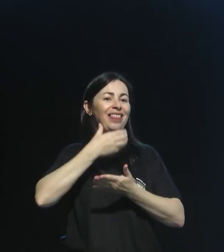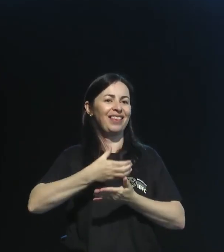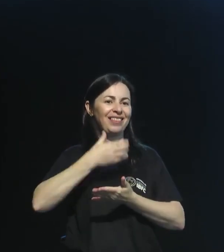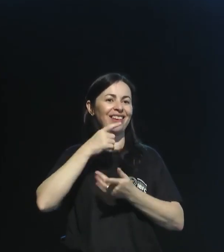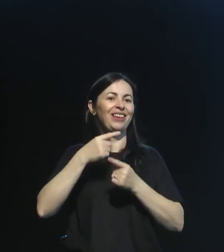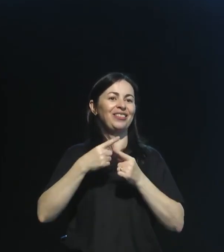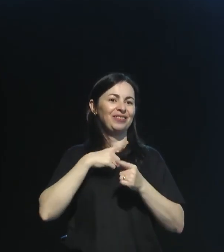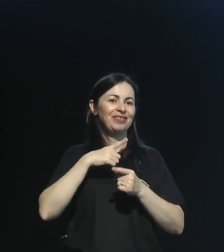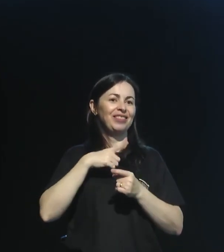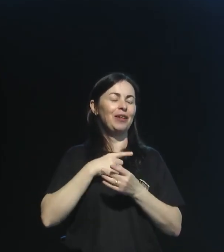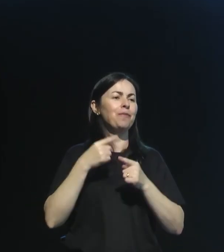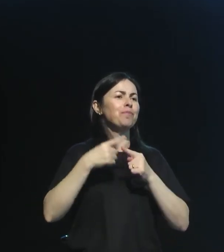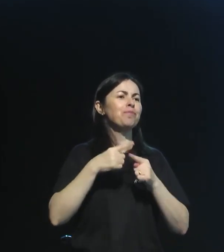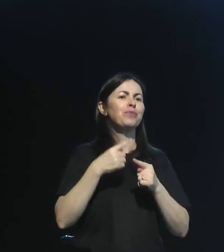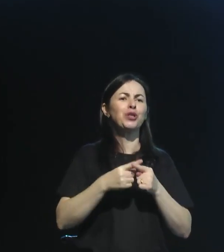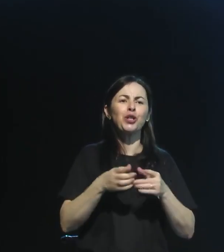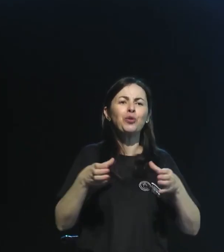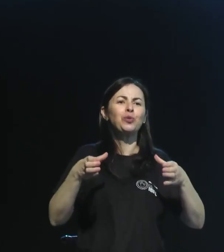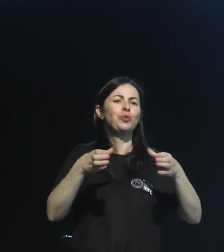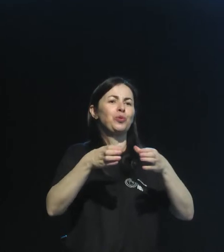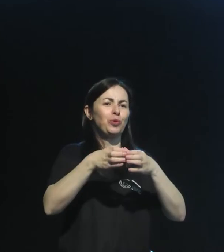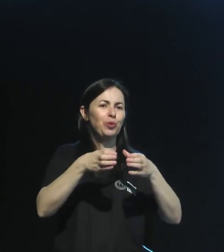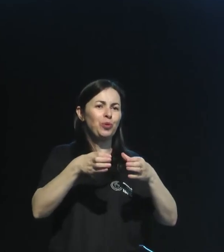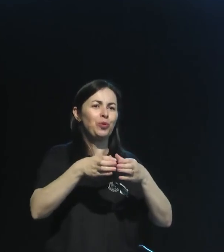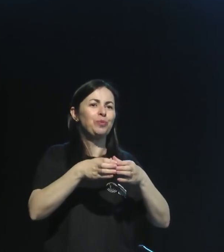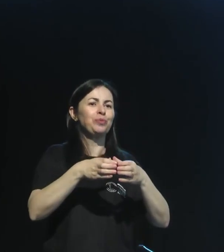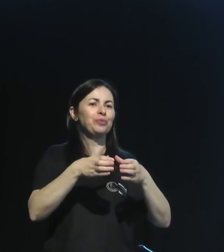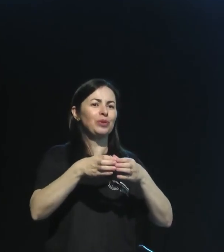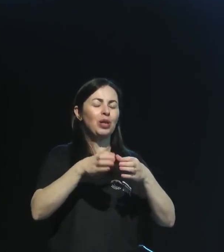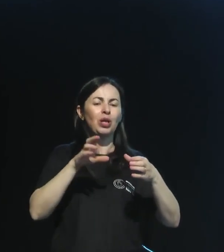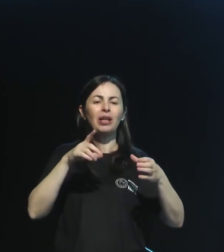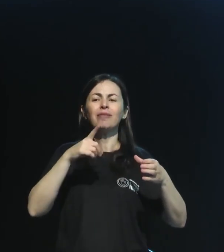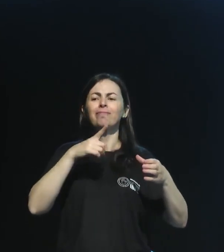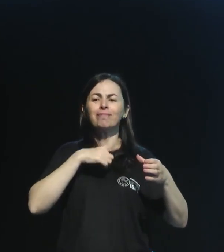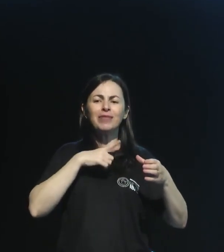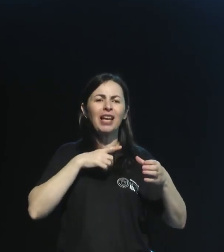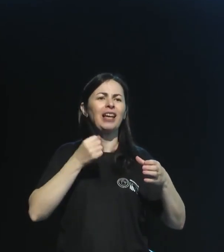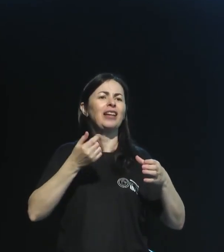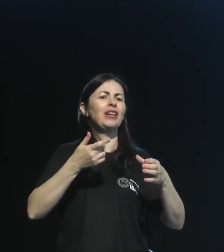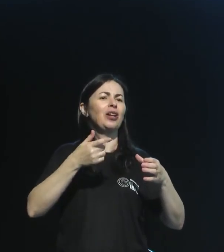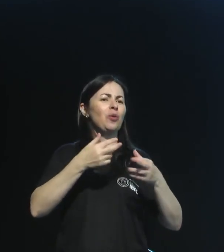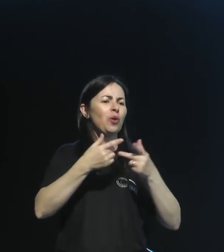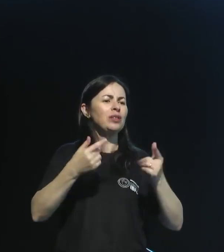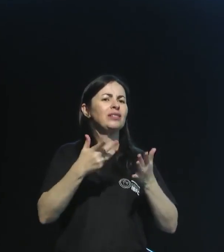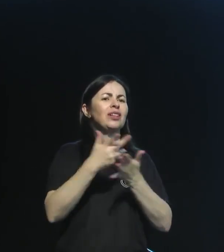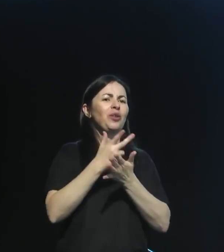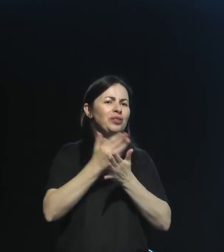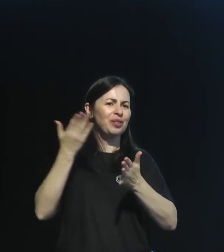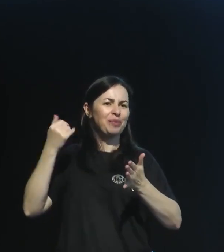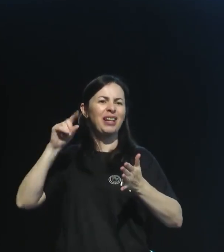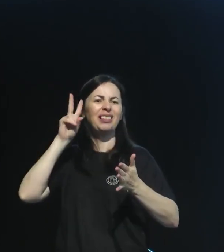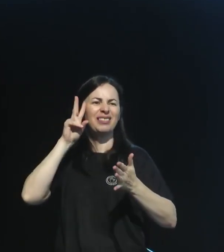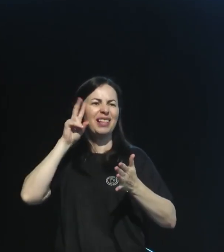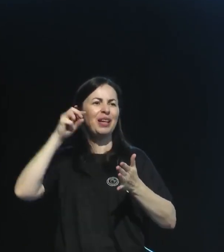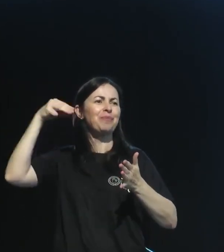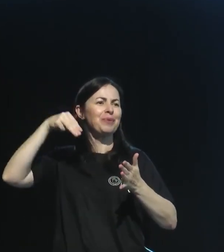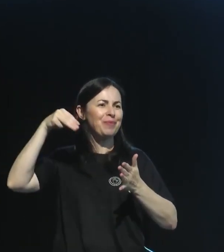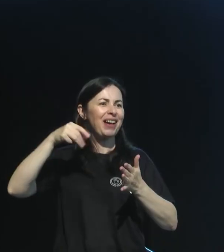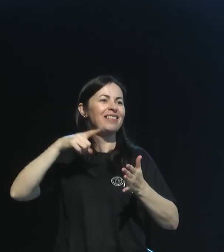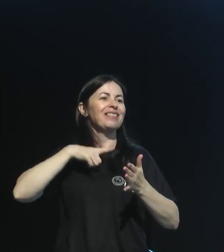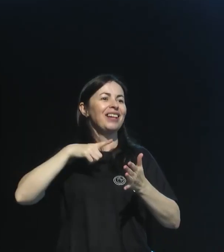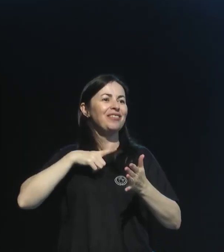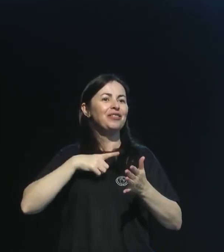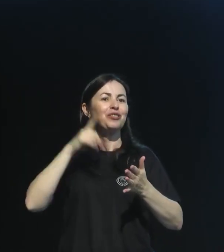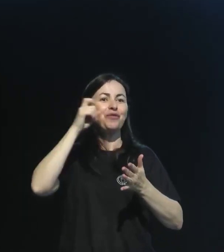nosso pessoal, apesar de tudo o que passamos, estão trabalhando, se esforçando, se dedicando. Muitas